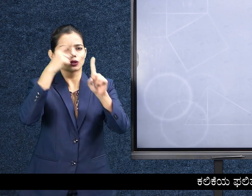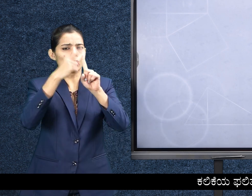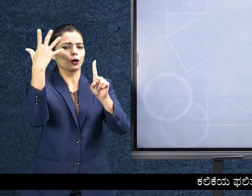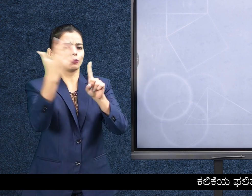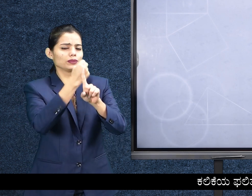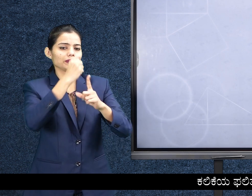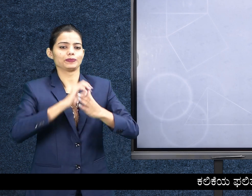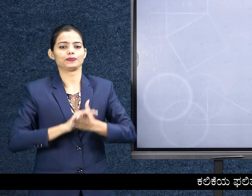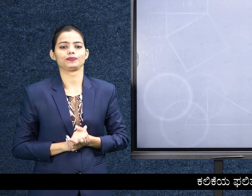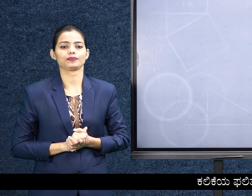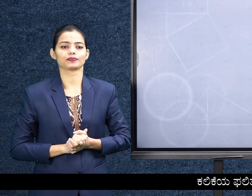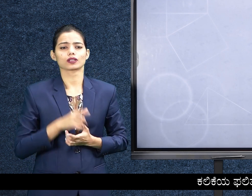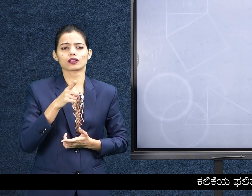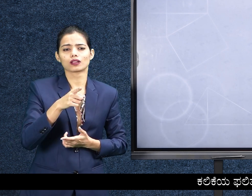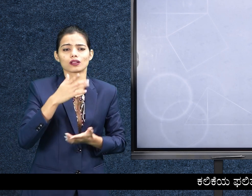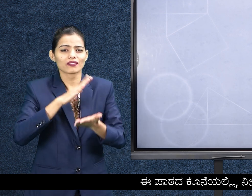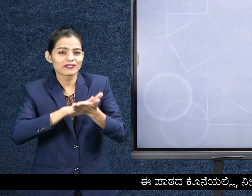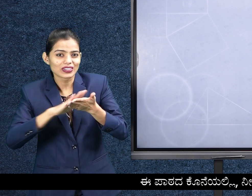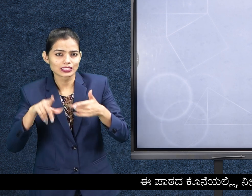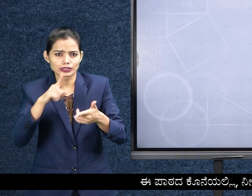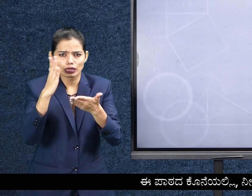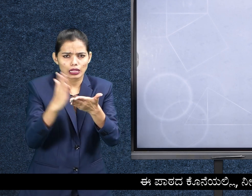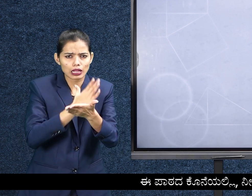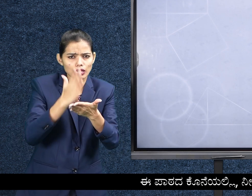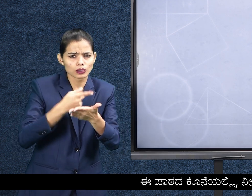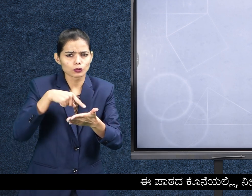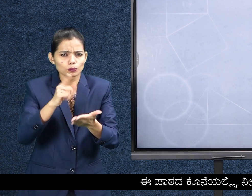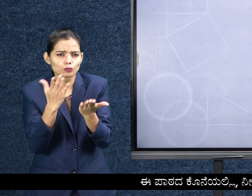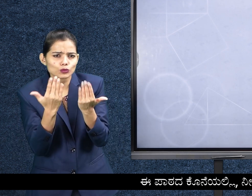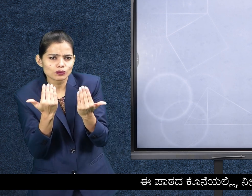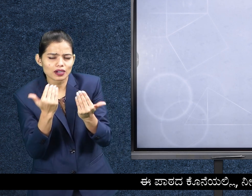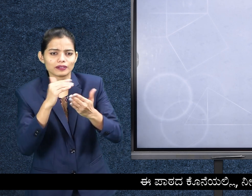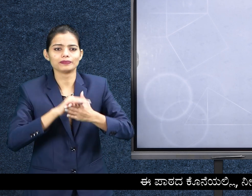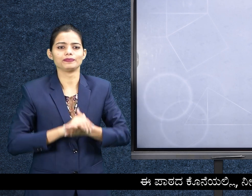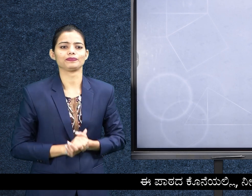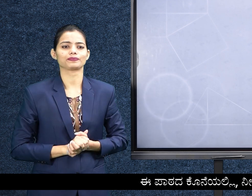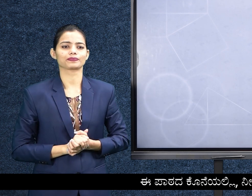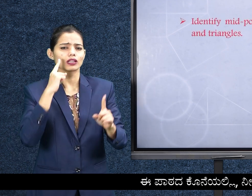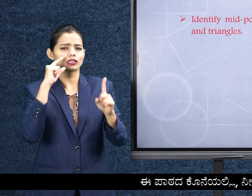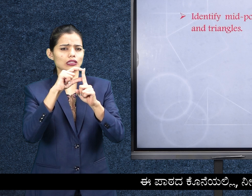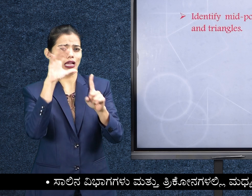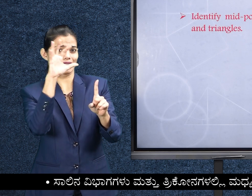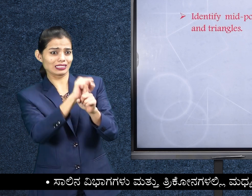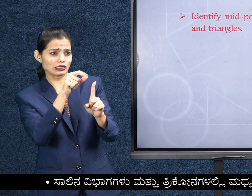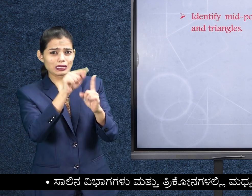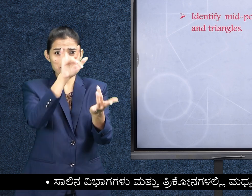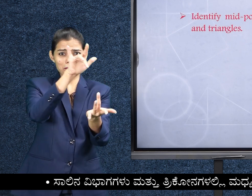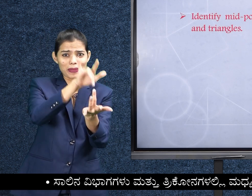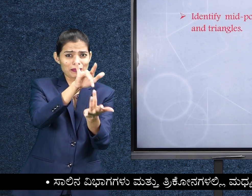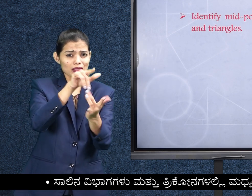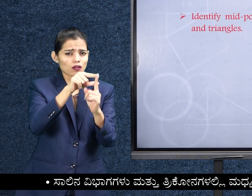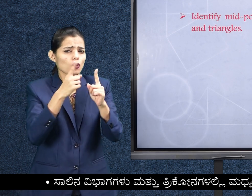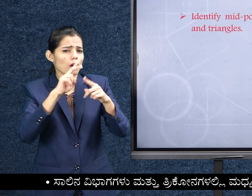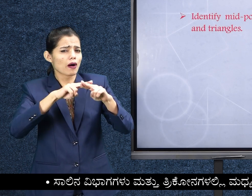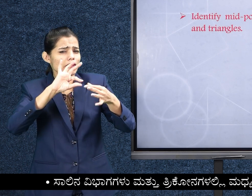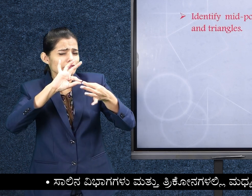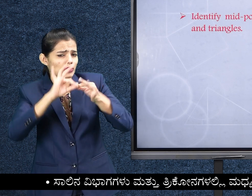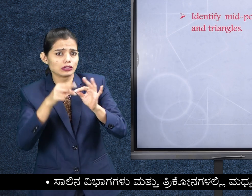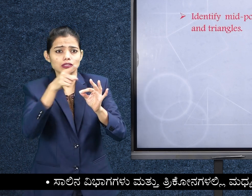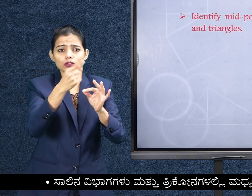ಕಲಿಕೆಯ ಫಲಿತಾಂಶಗಳು. ಈ ಪಾಠದ ಕೊನೆಯಲ್ಲಿ ನೀವು ಹೀಗೆ ಮಾಡಬಹುದು: ಸಾಲಿನ ವಿಭಾಗಗಳು ಮತ್ತು ತ್ರಿಕೋನಗಳಲ್ಲಿ